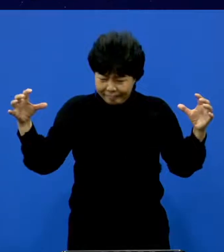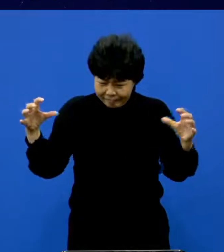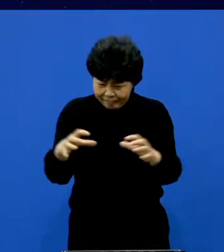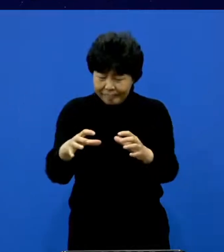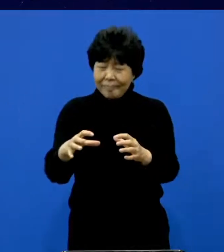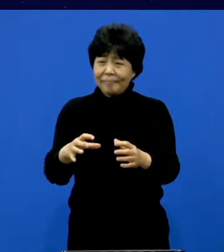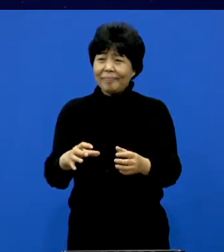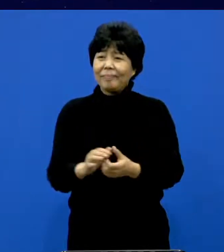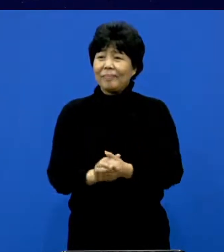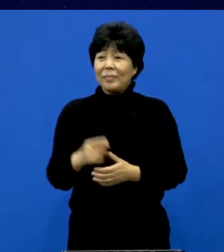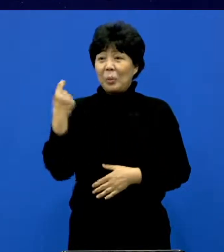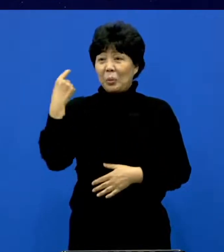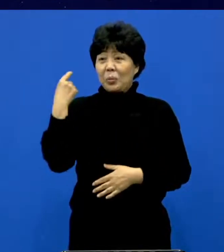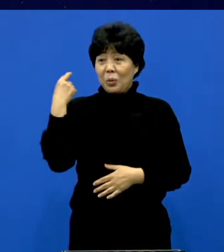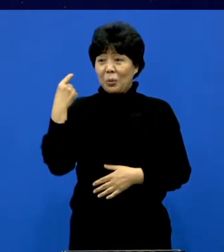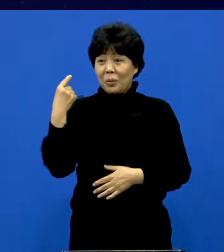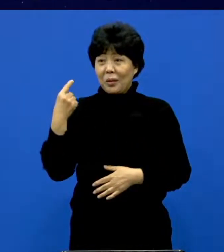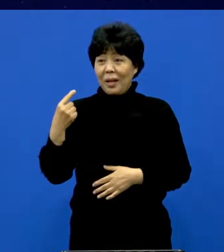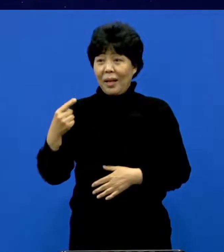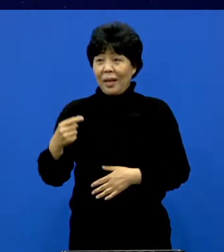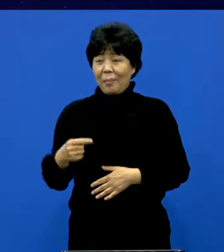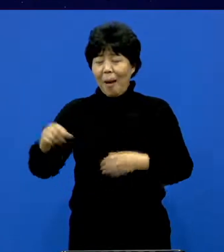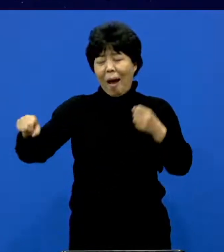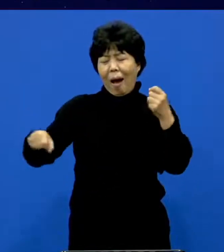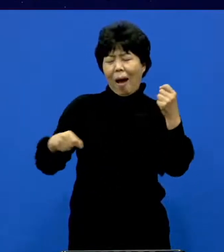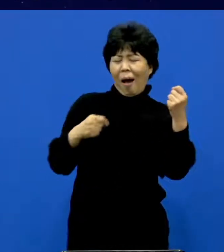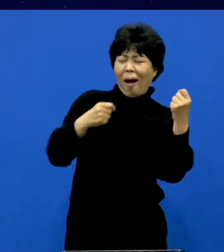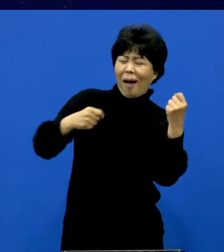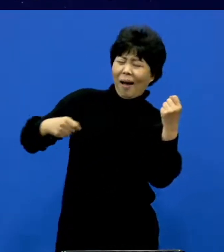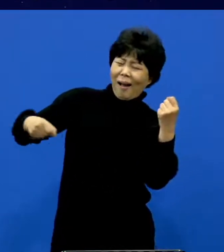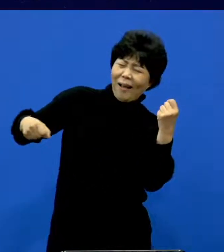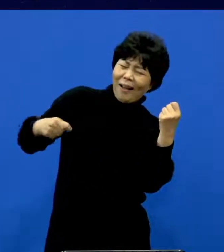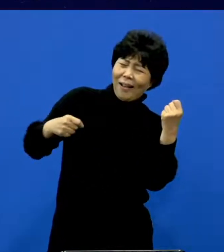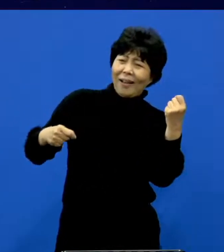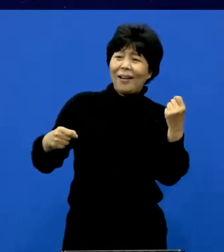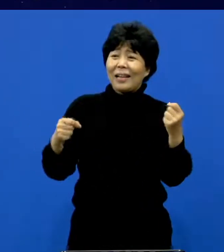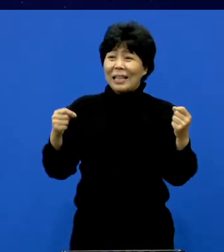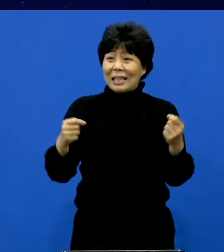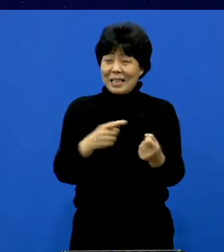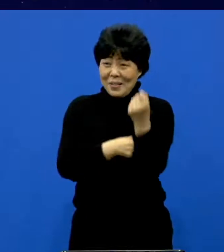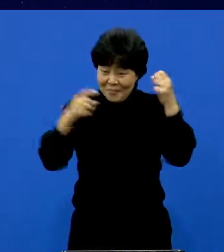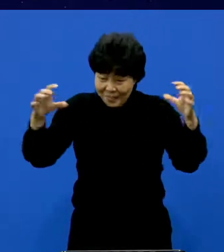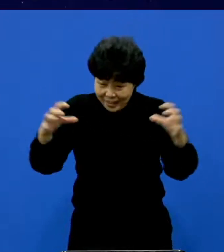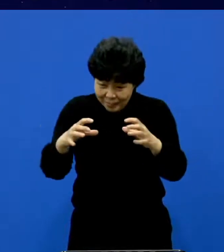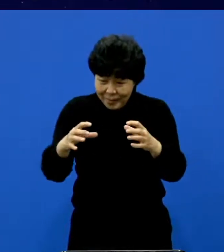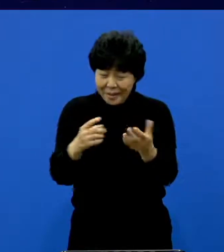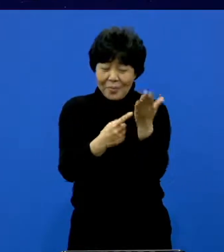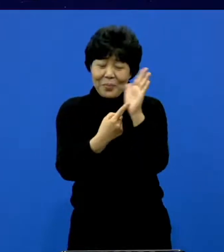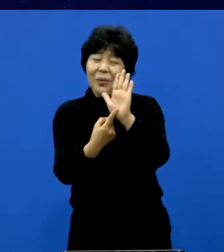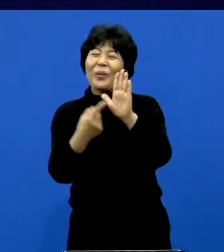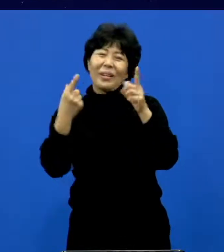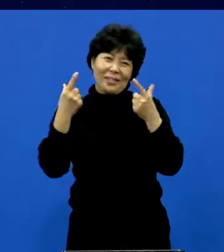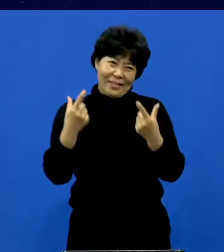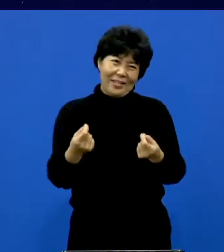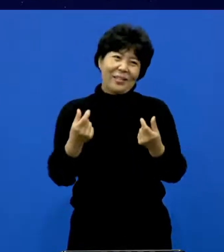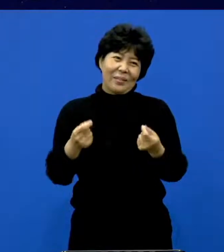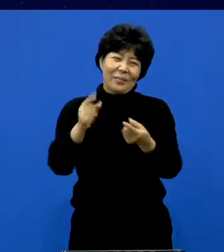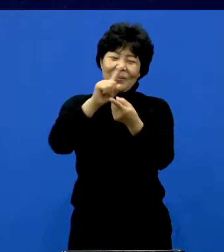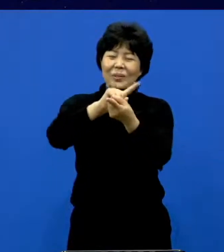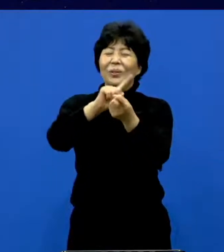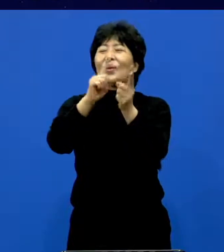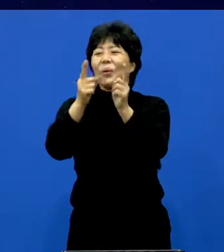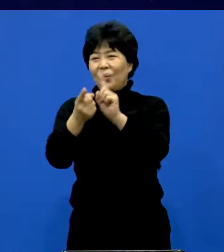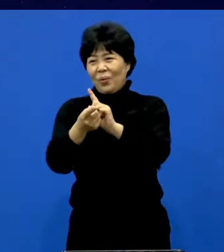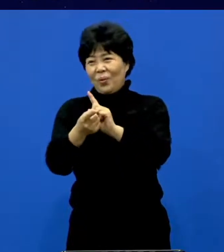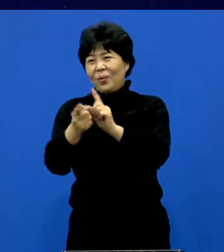하모니를 말하는 하모니. 하나, 동일한 목적을 향하여 갖고 있기 때문에 서로가 서로를